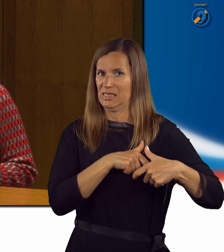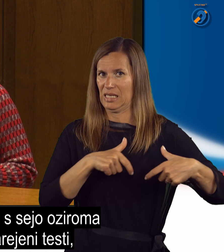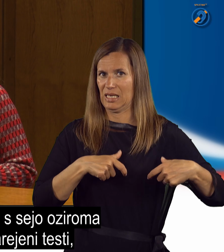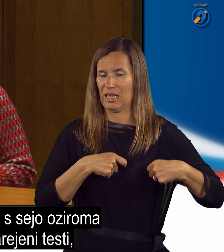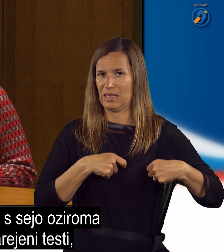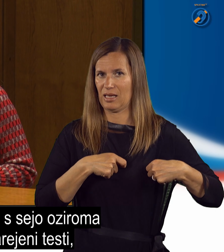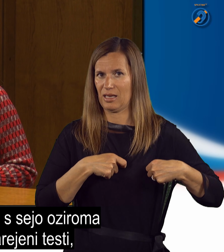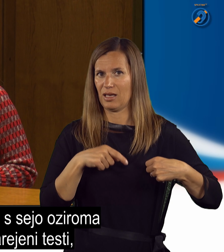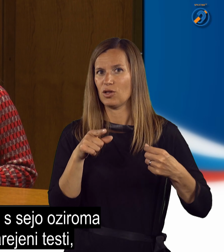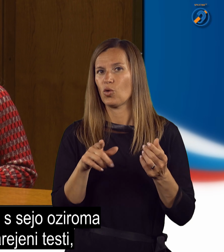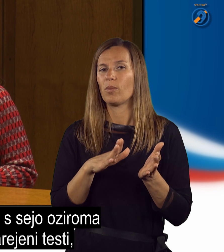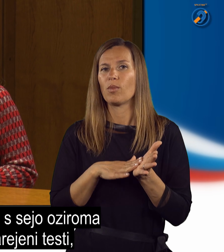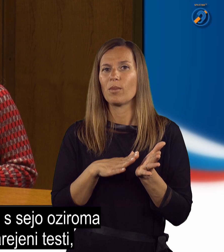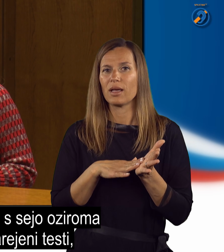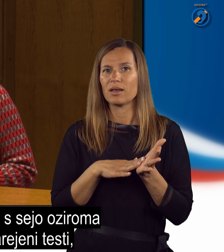certificiranje. In sicer